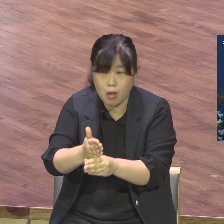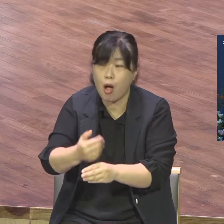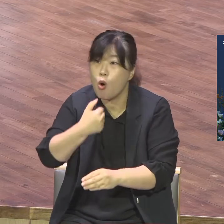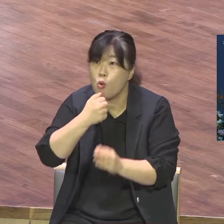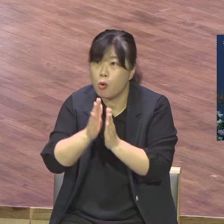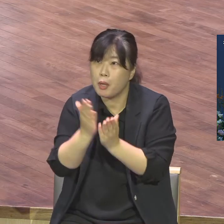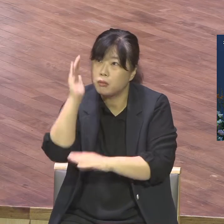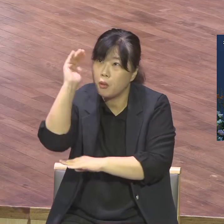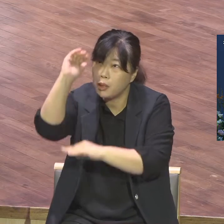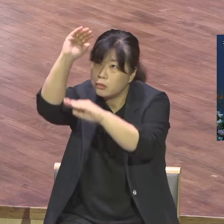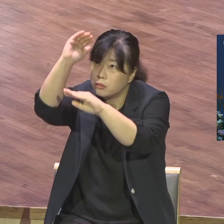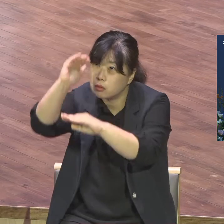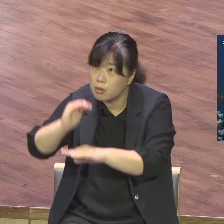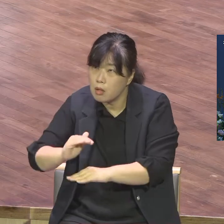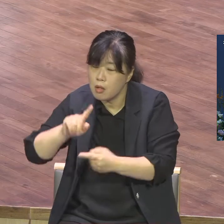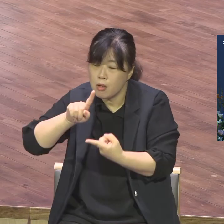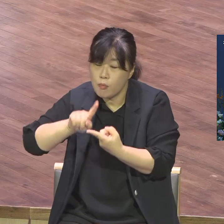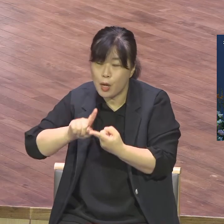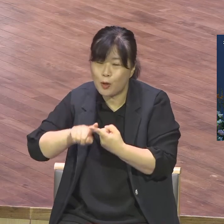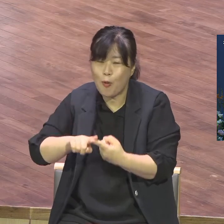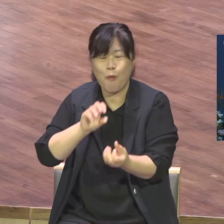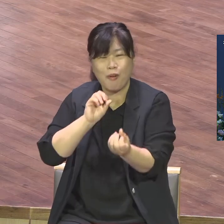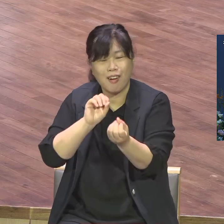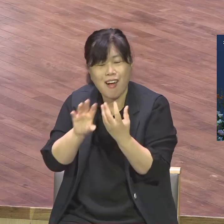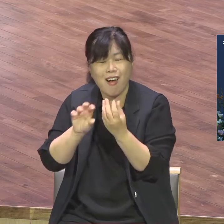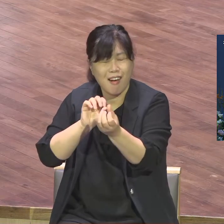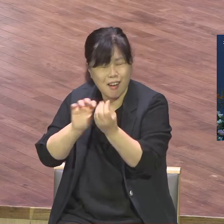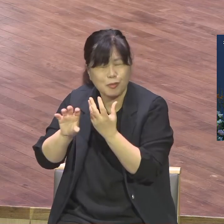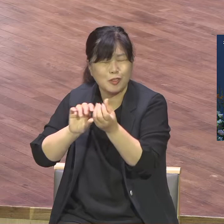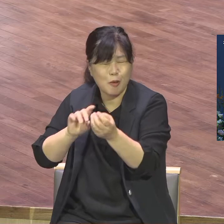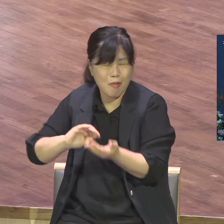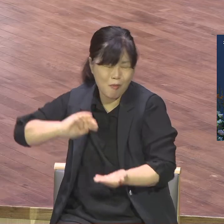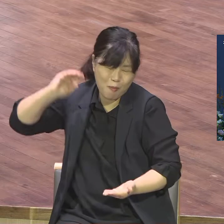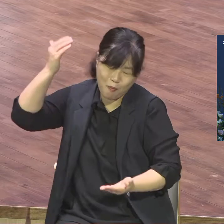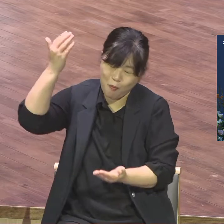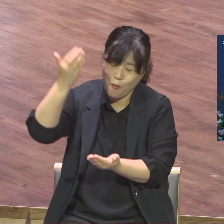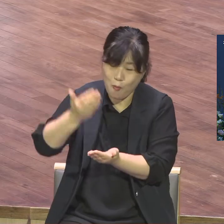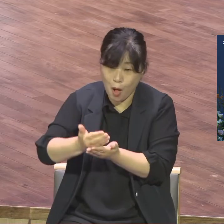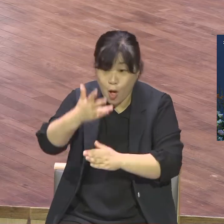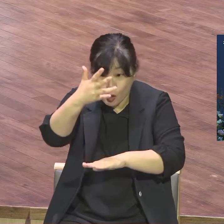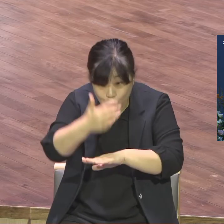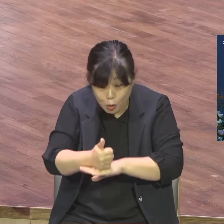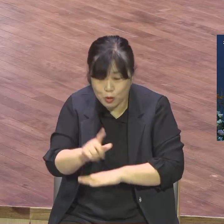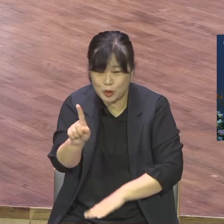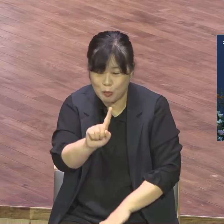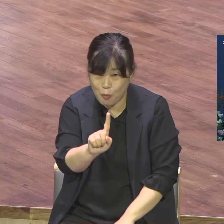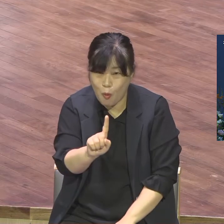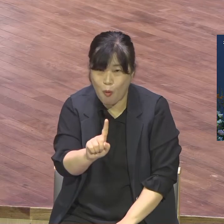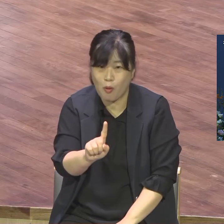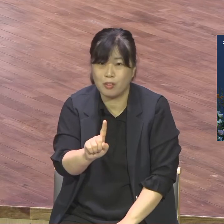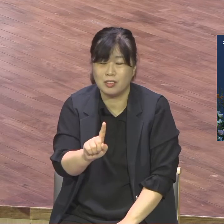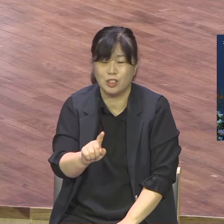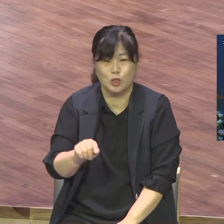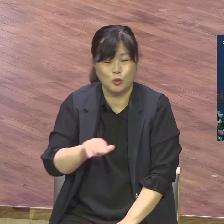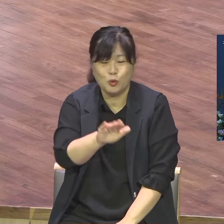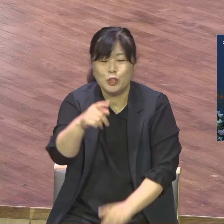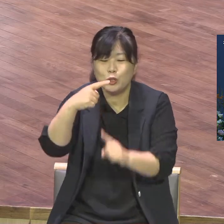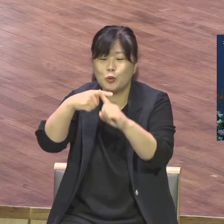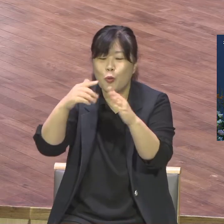원년의 이 응답을 체험하도록 여러분을 이끌어서 영적 플랫폼이 되게